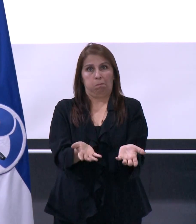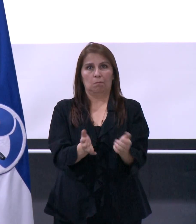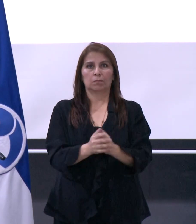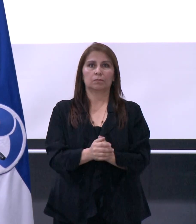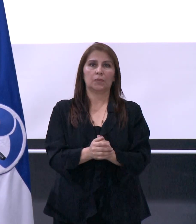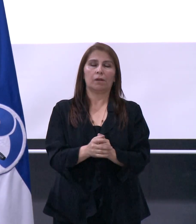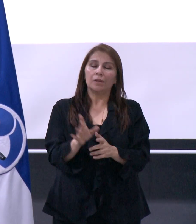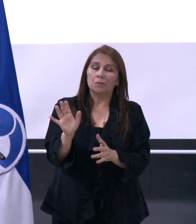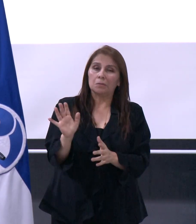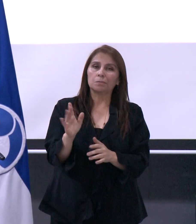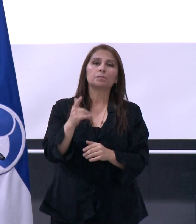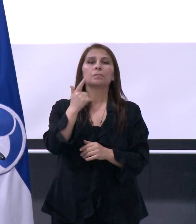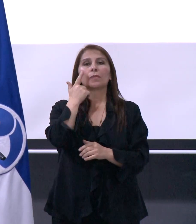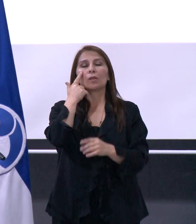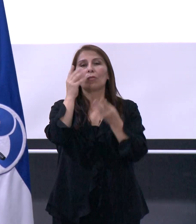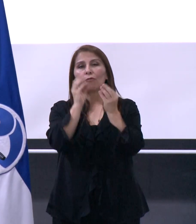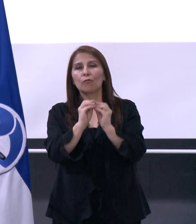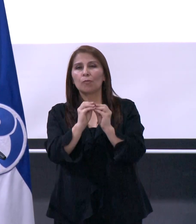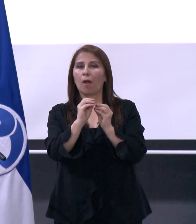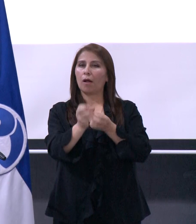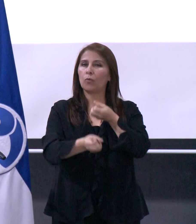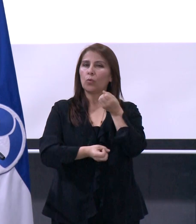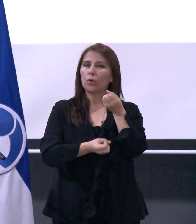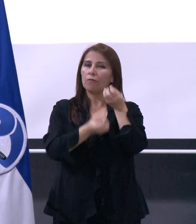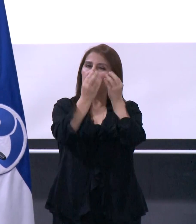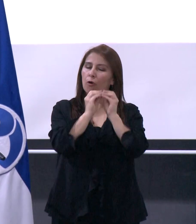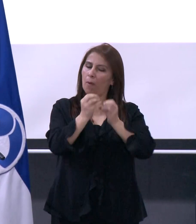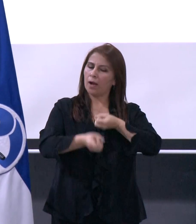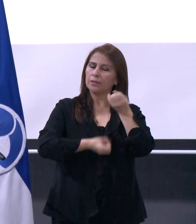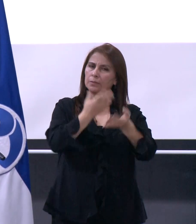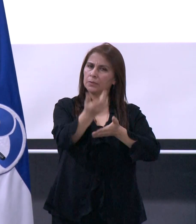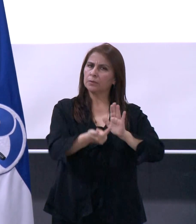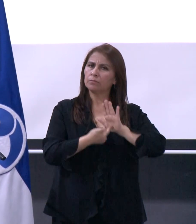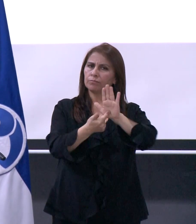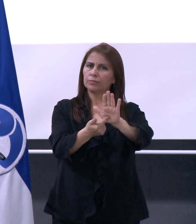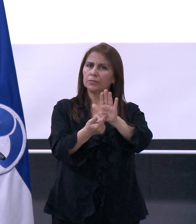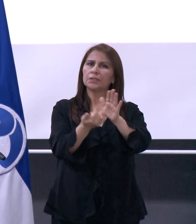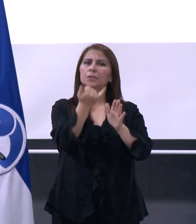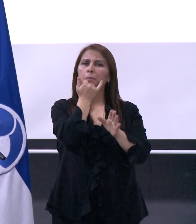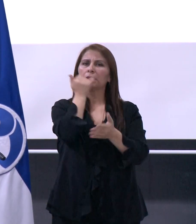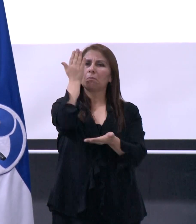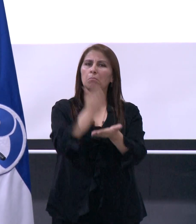poco expresión de un problema que tenemos en la universidad y hay que reconocerlo